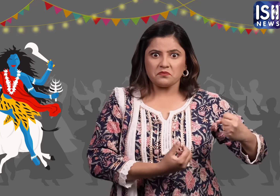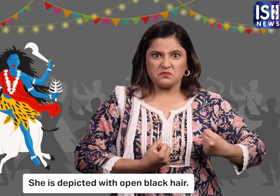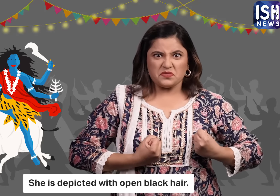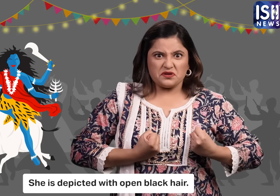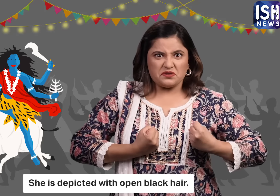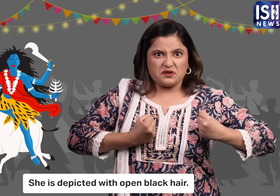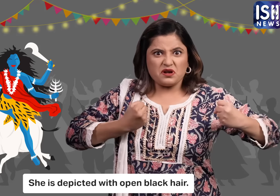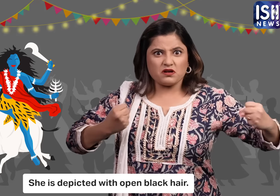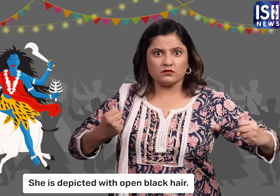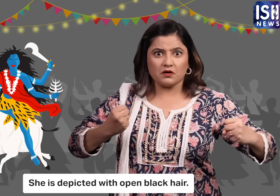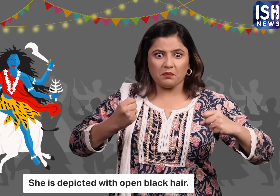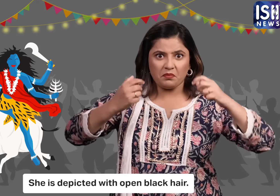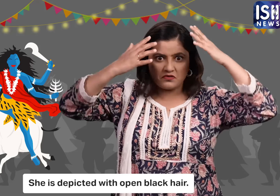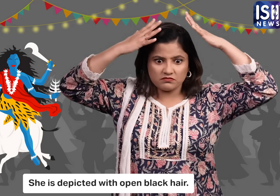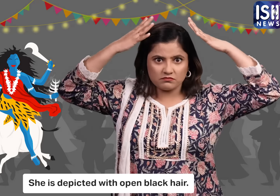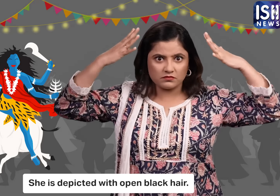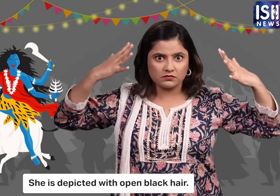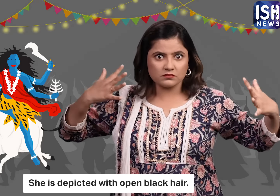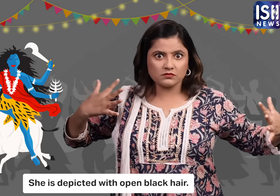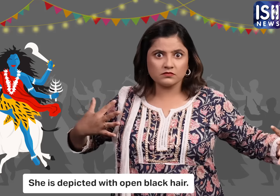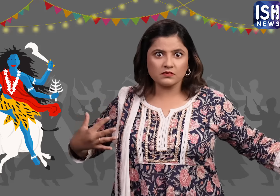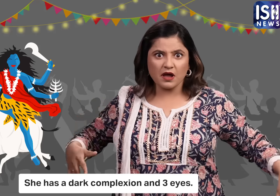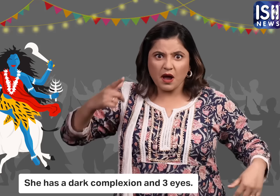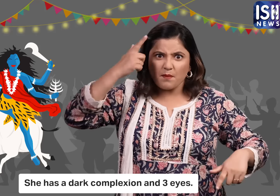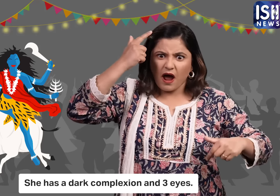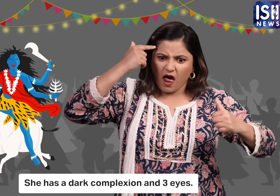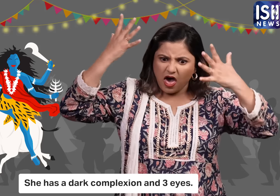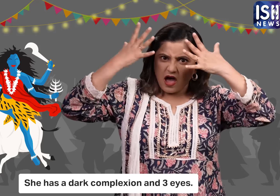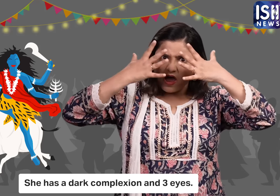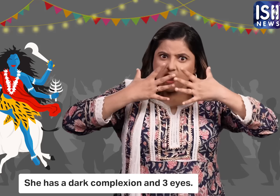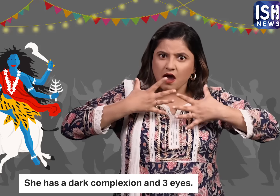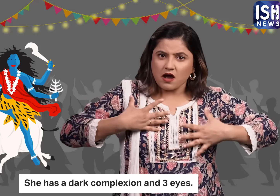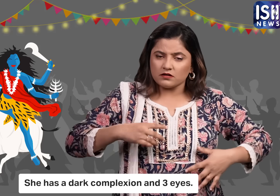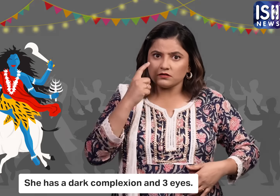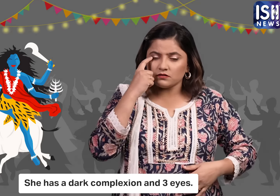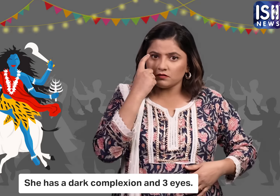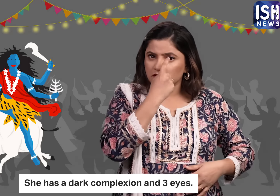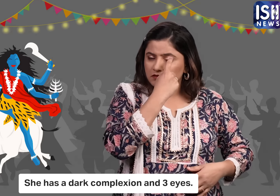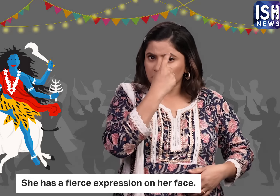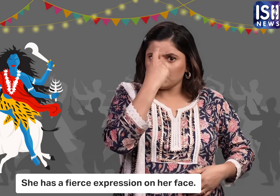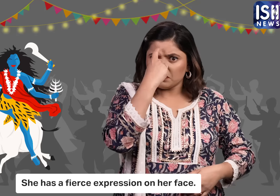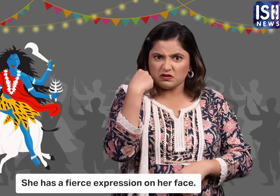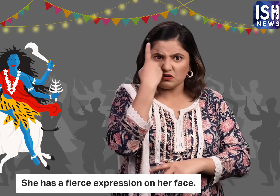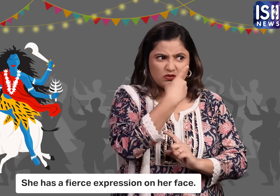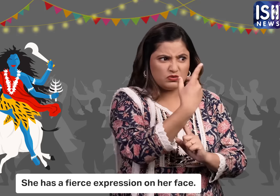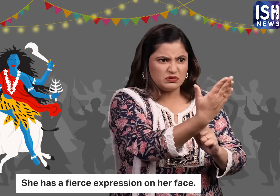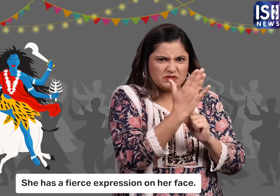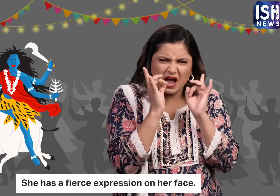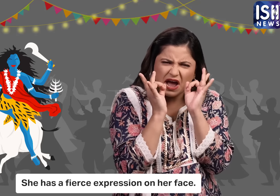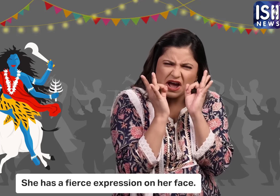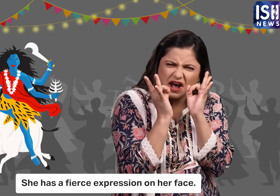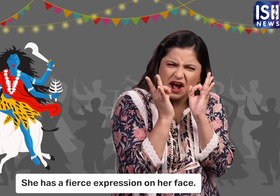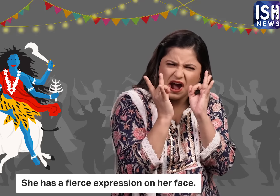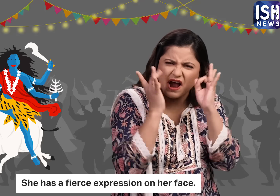उन्हें खुले काले बालों के साथ चित्रित किया जाता है। उनका रंग काला है और 3 आंखें हैं। उनके चेहरे पर उग्र भाव